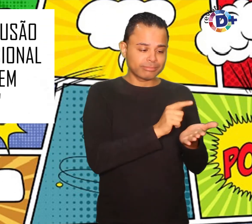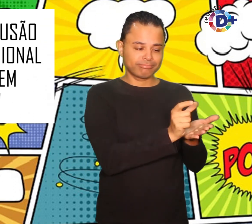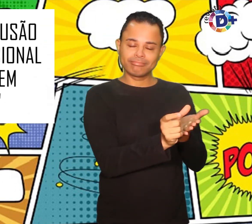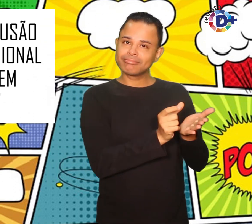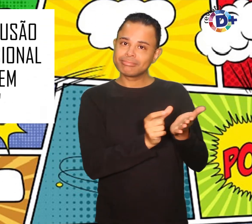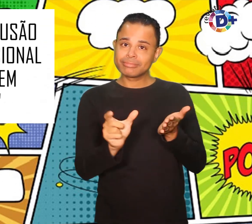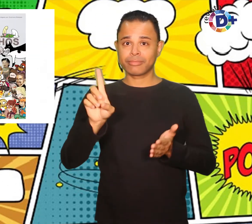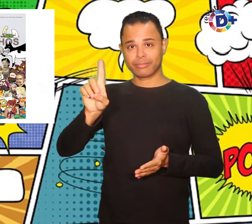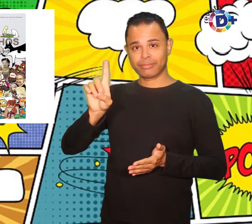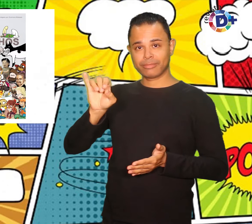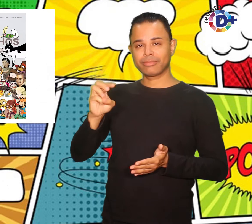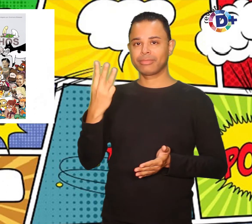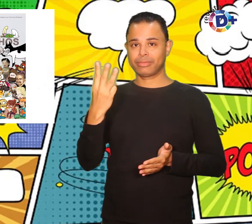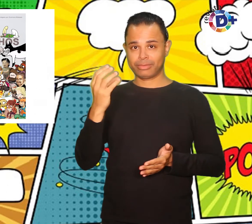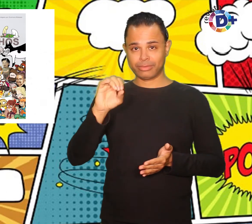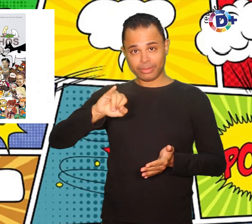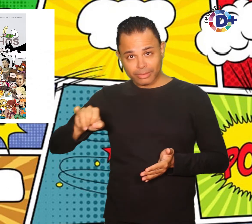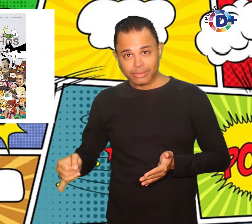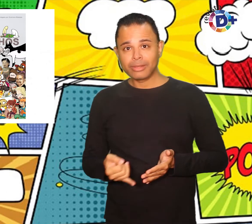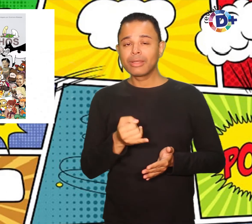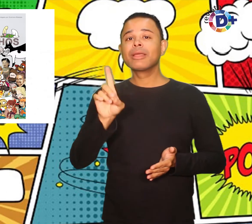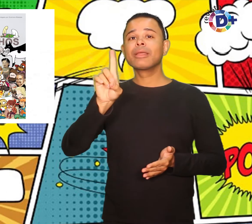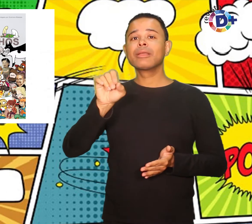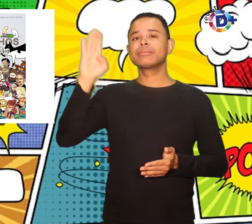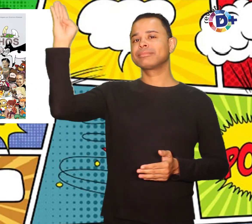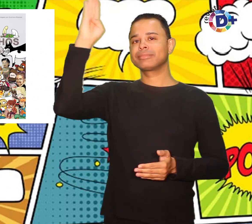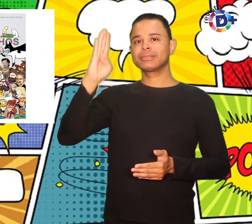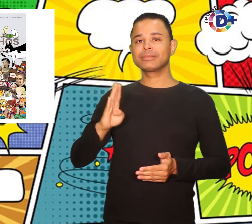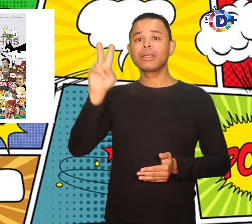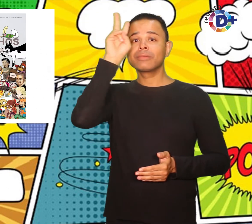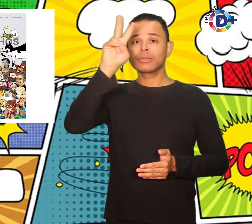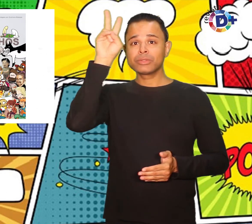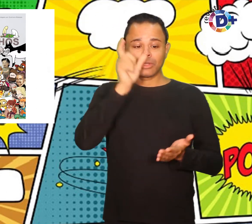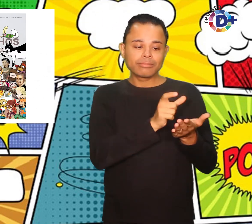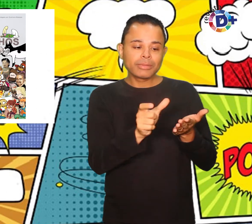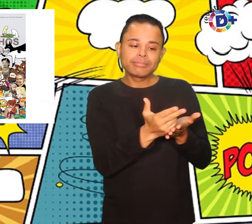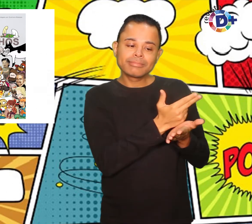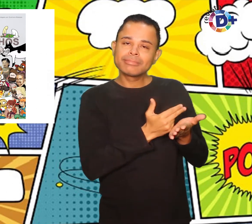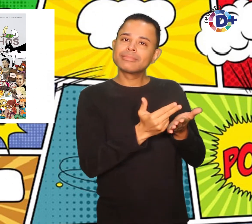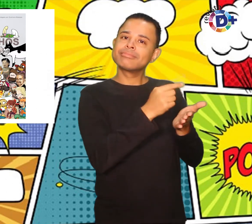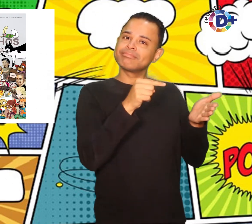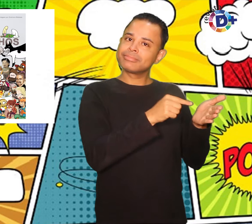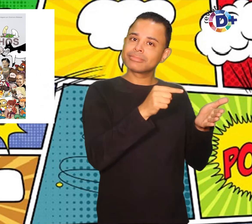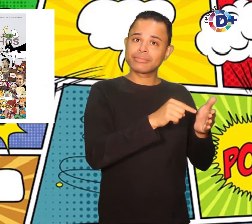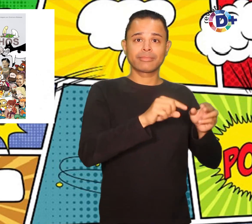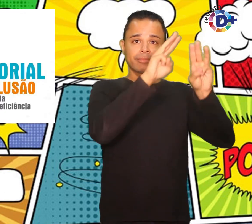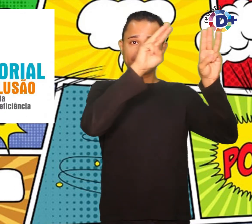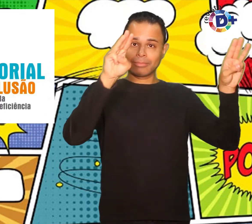dia 30 de janeiro é celebrado o dia nacional das histórias em quadrinhos e o memorial da inclusão não